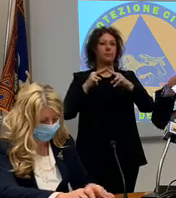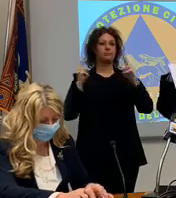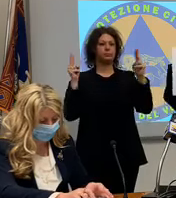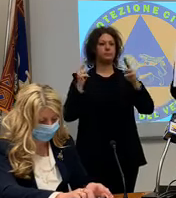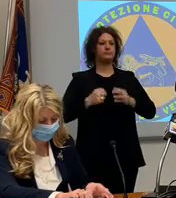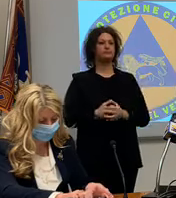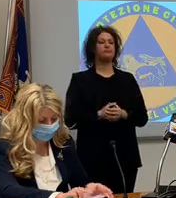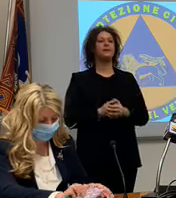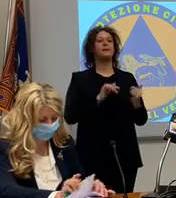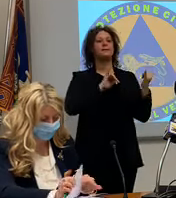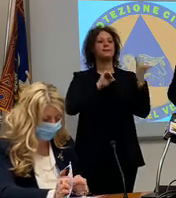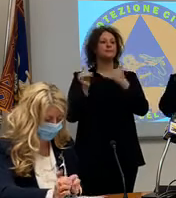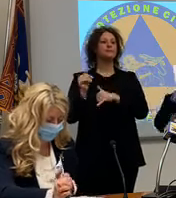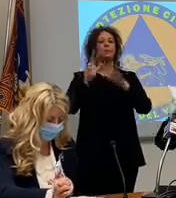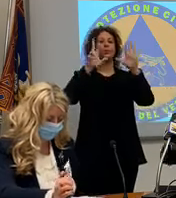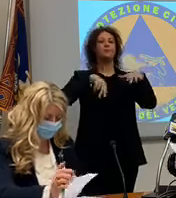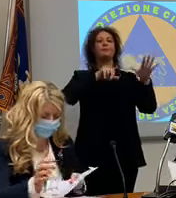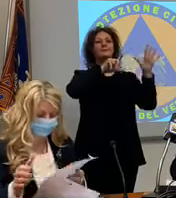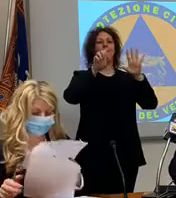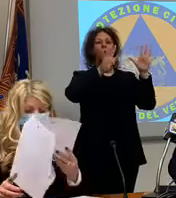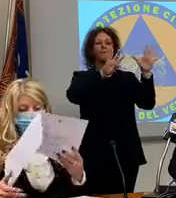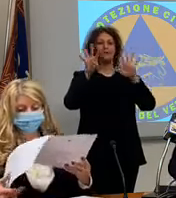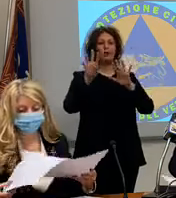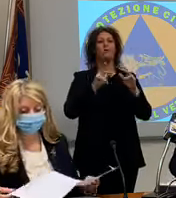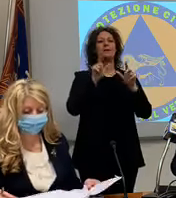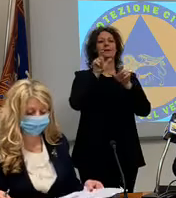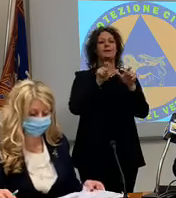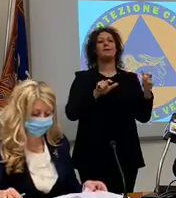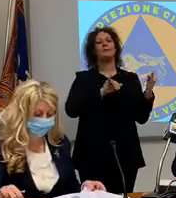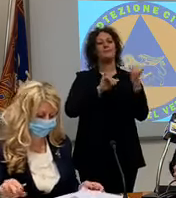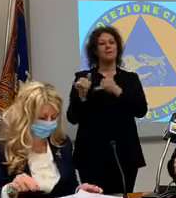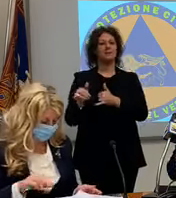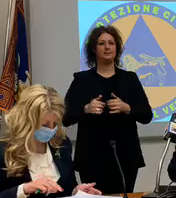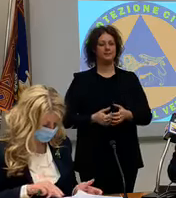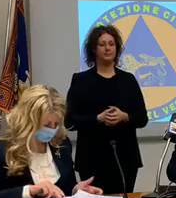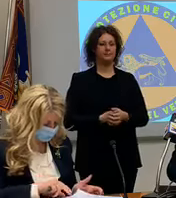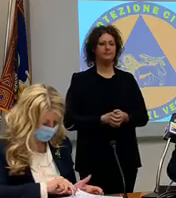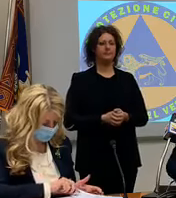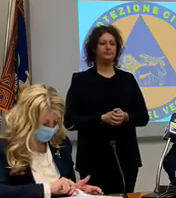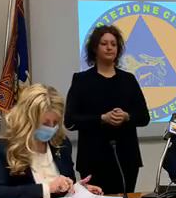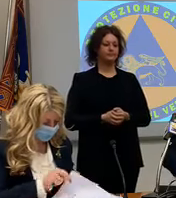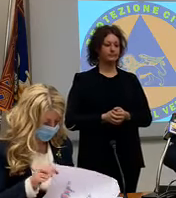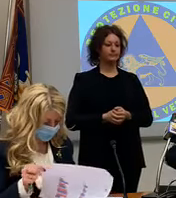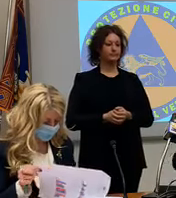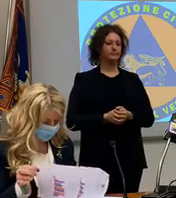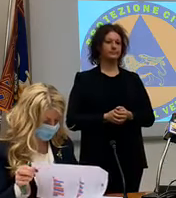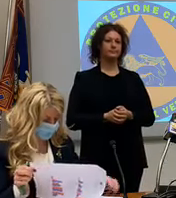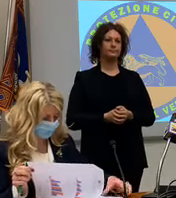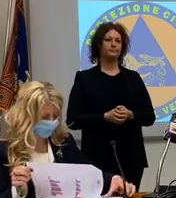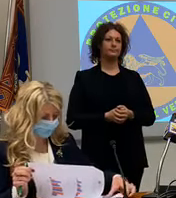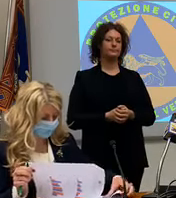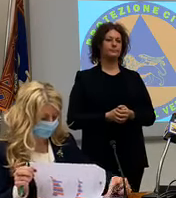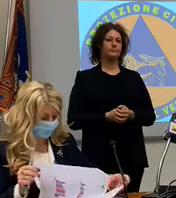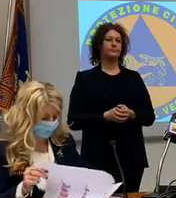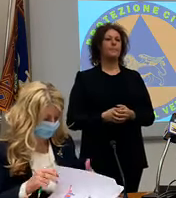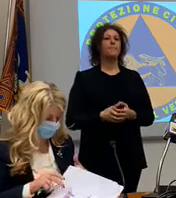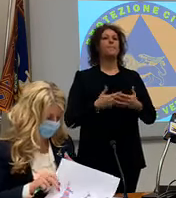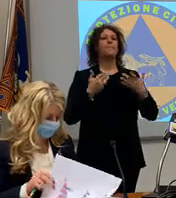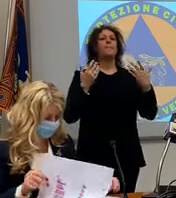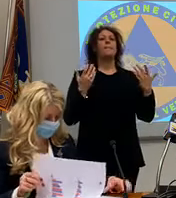Messi 8799 Ma guardate situazione è